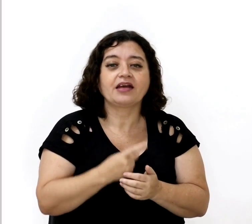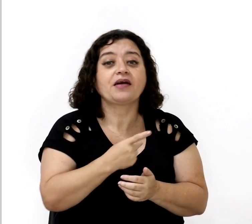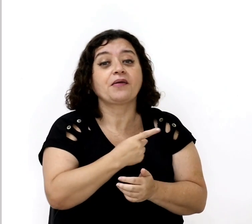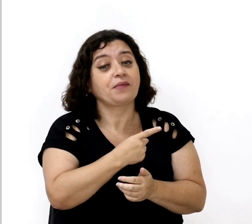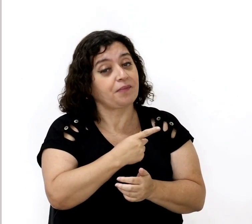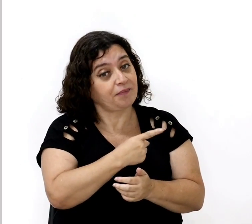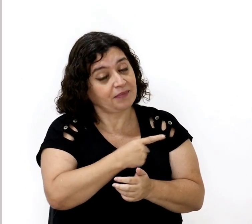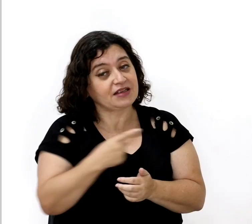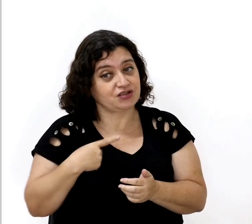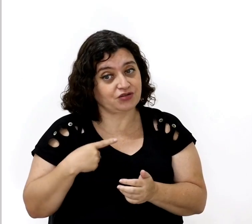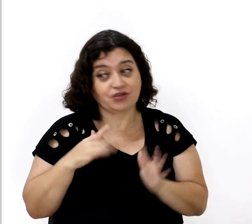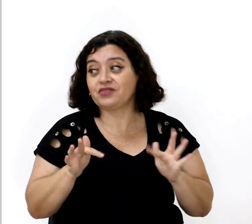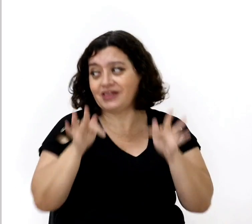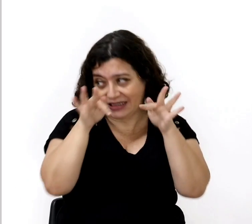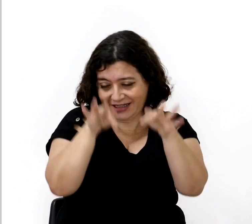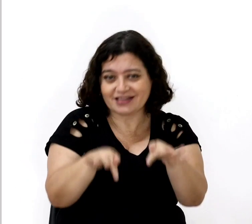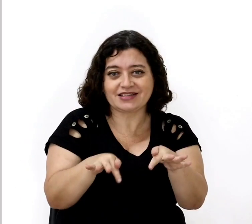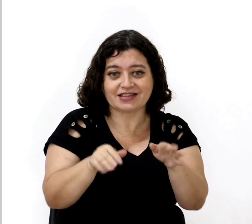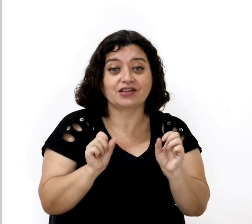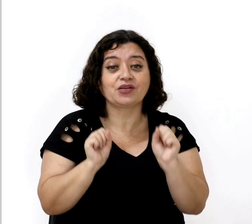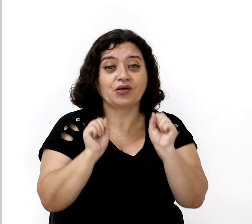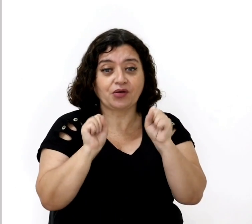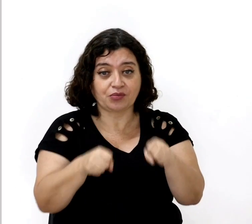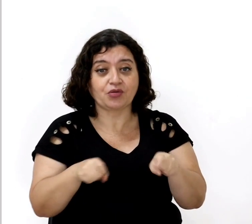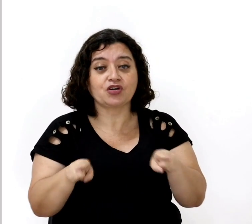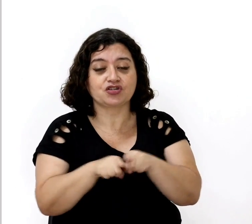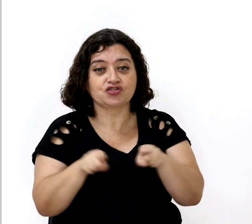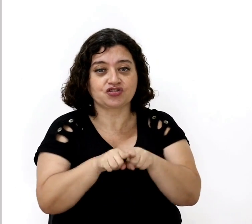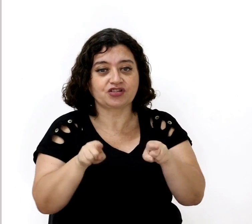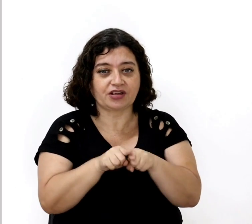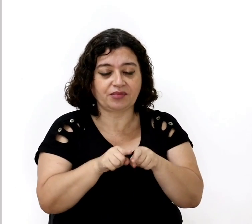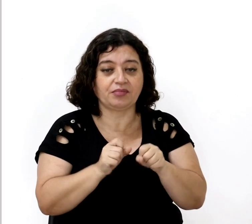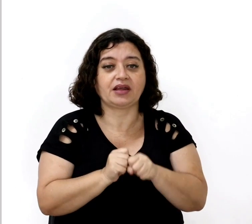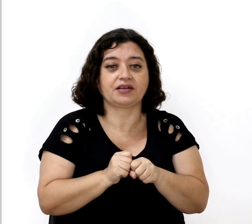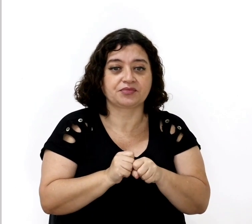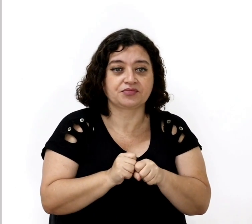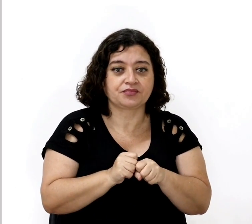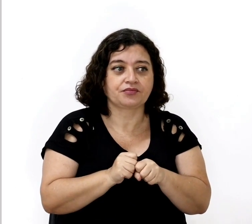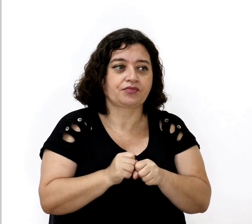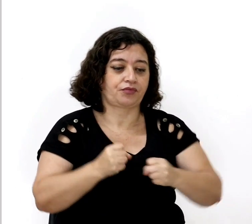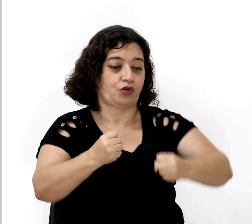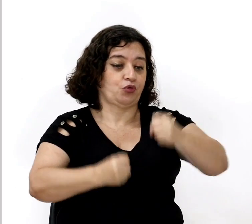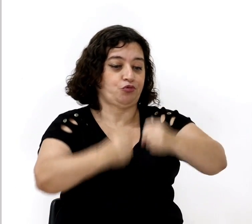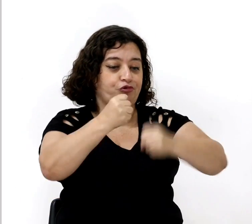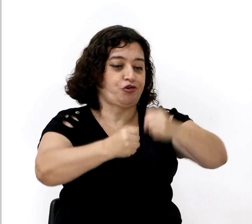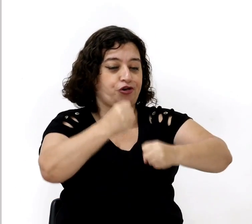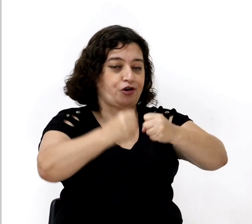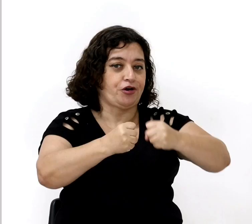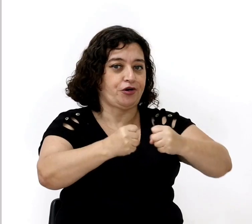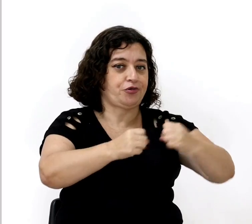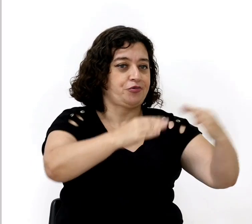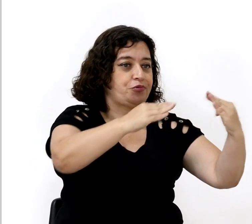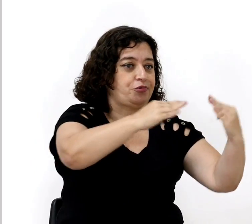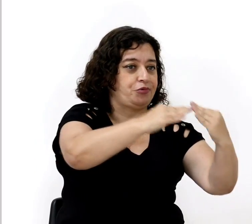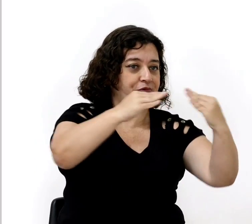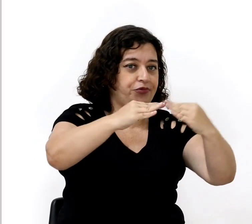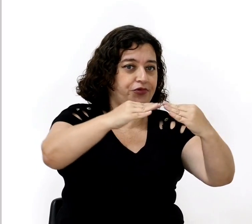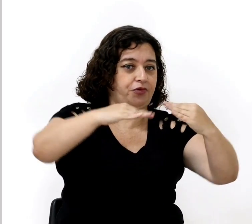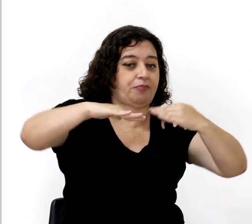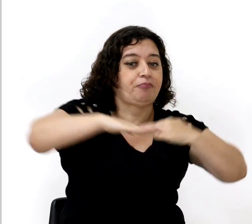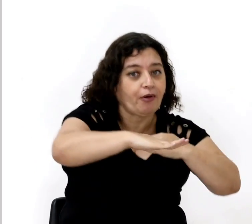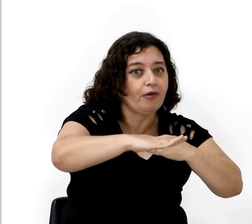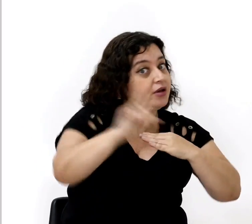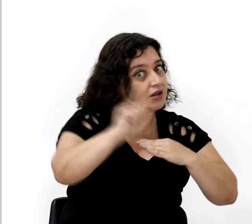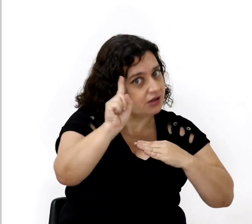só terminando, né? Pode ser também não estacionar o carro na frente da garagem do vigia no dia do culto. Né? Pensar com amor